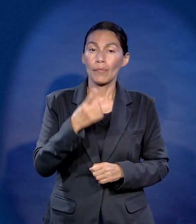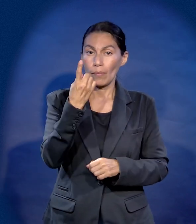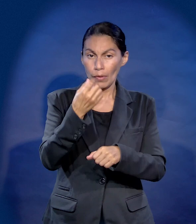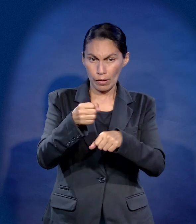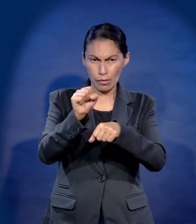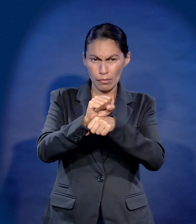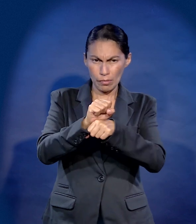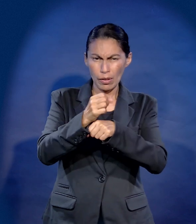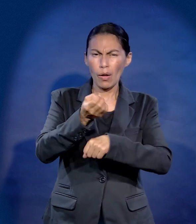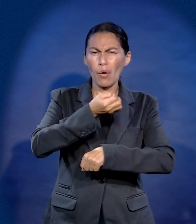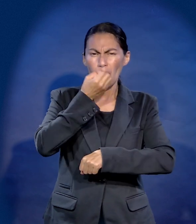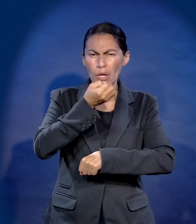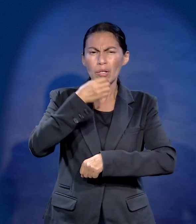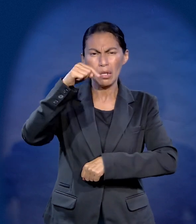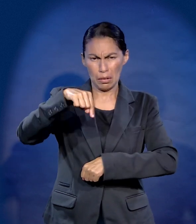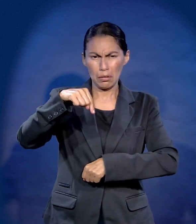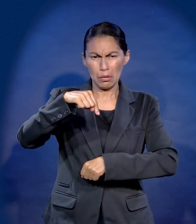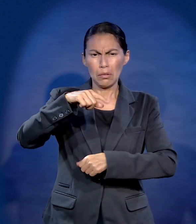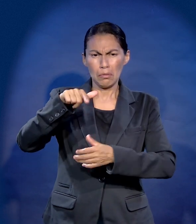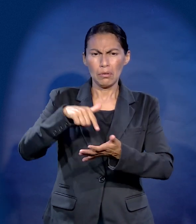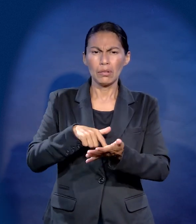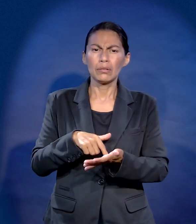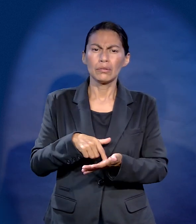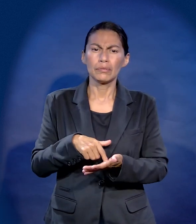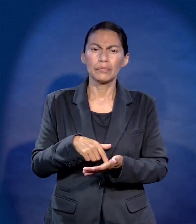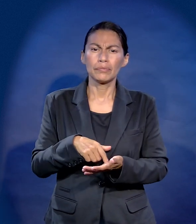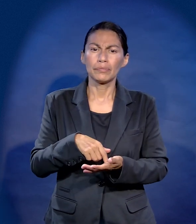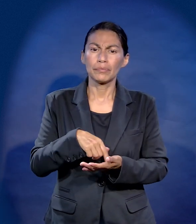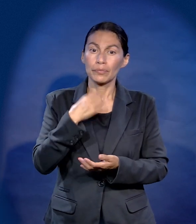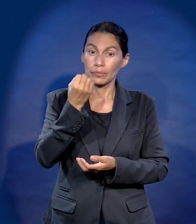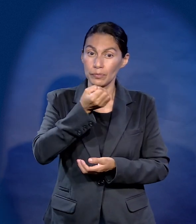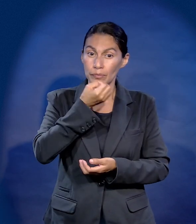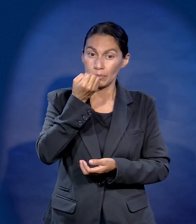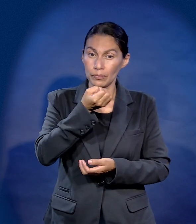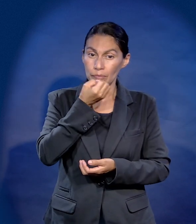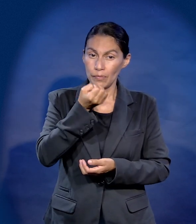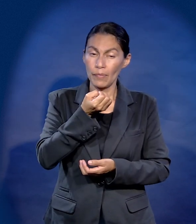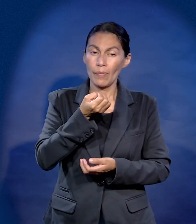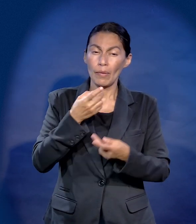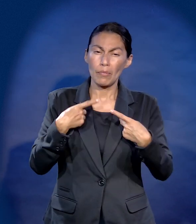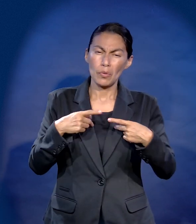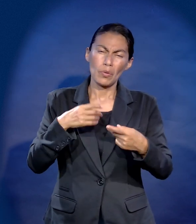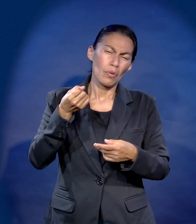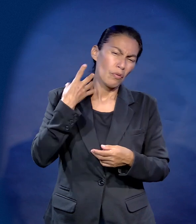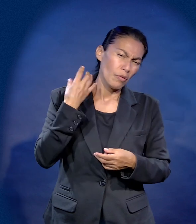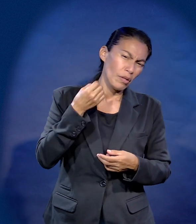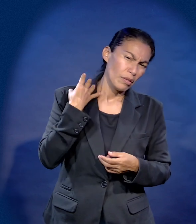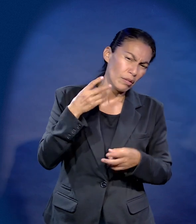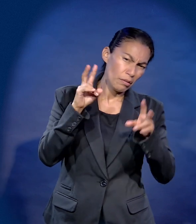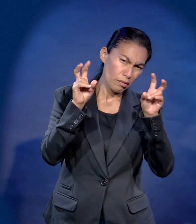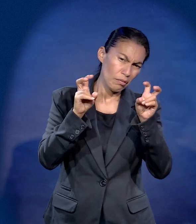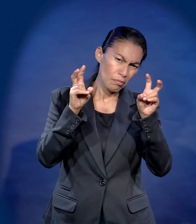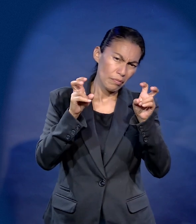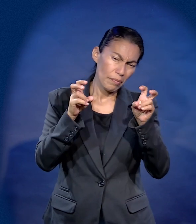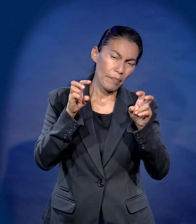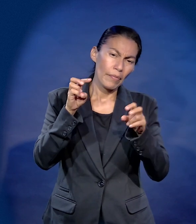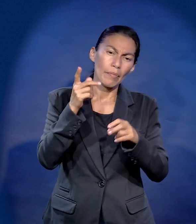1996, había una semana de oración en este preciso lugar. El orador era el pastor Mario